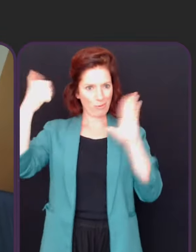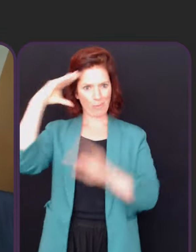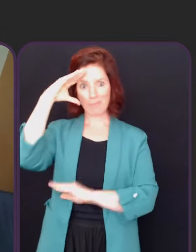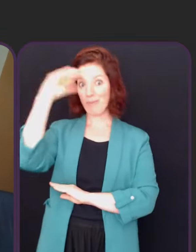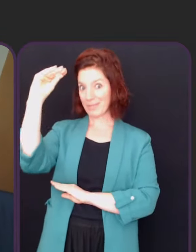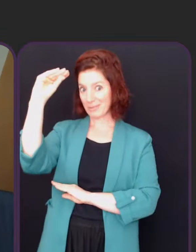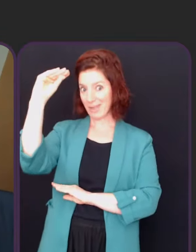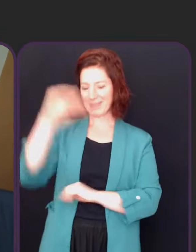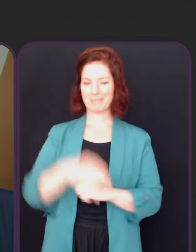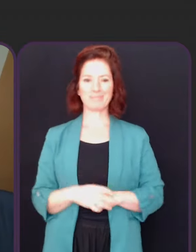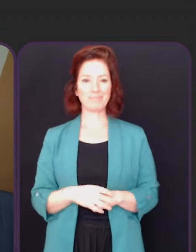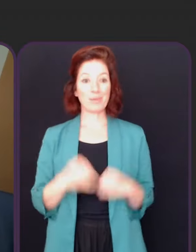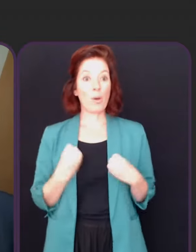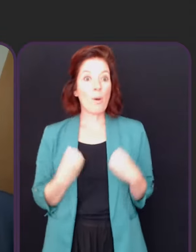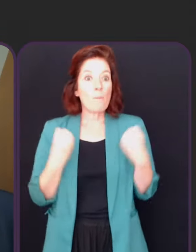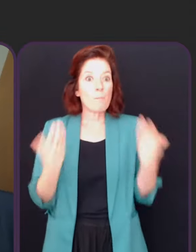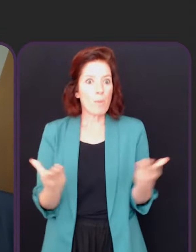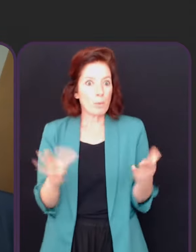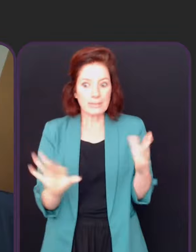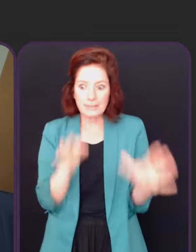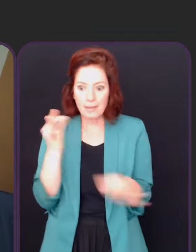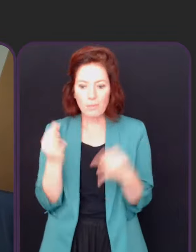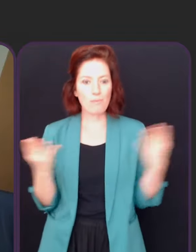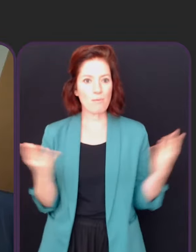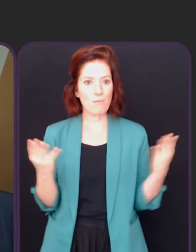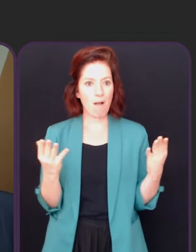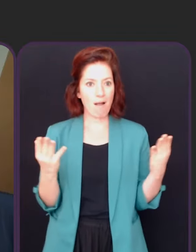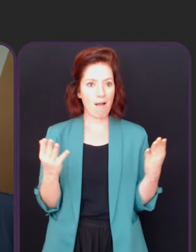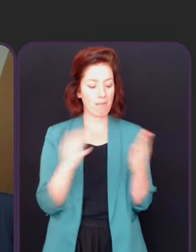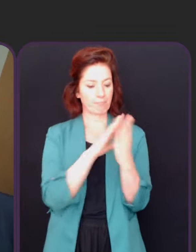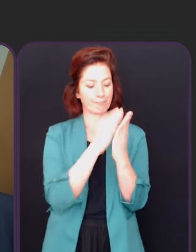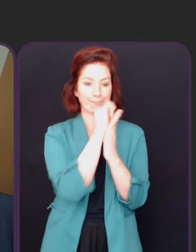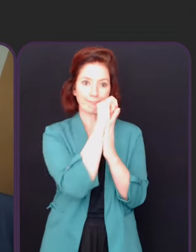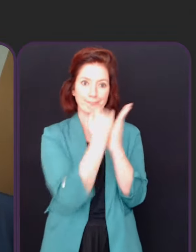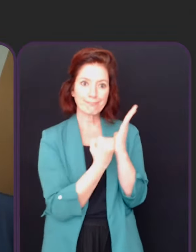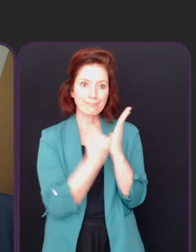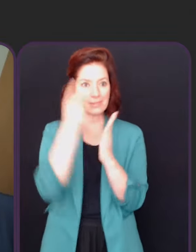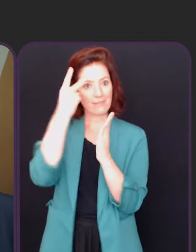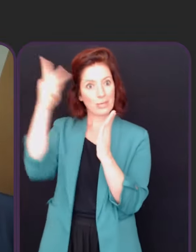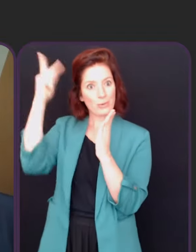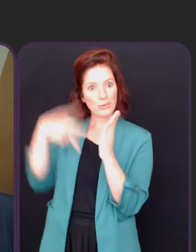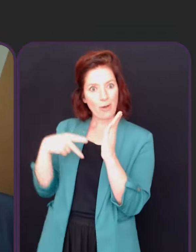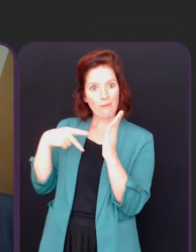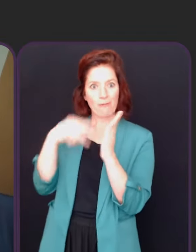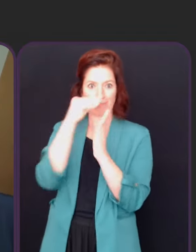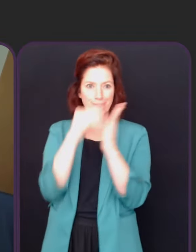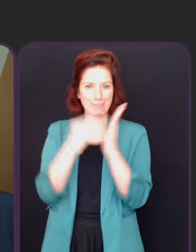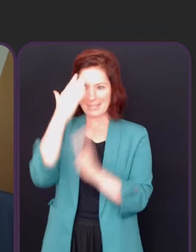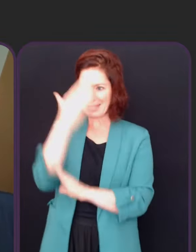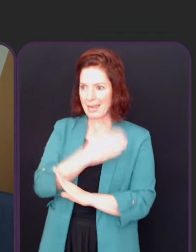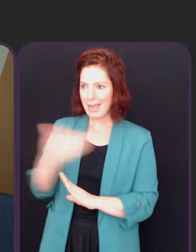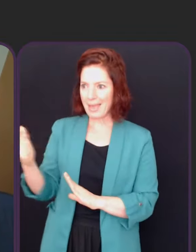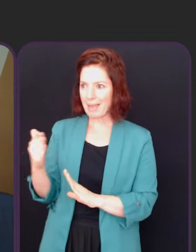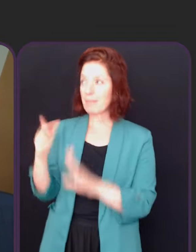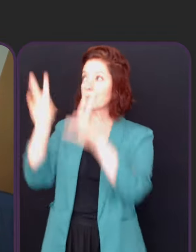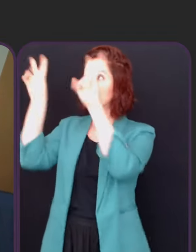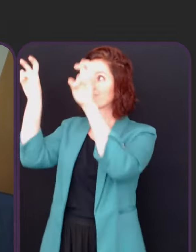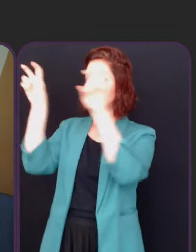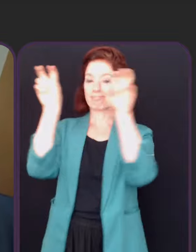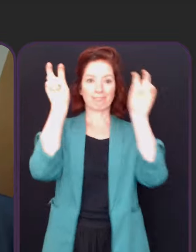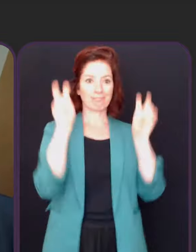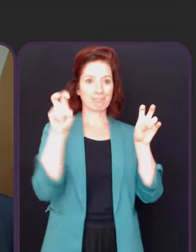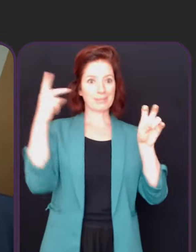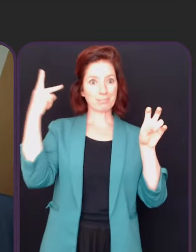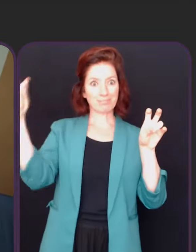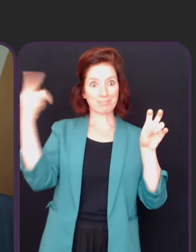professionnel ou encore la découverte de citations d'auteurs célèbres, de philosophes qui ont réfléchi sur ce